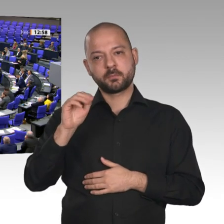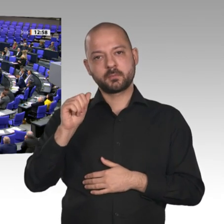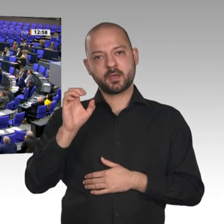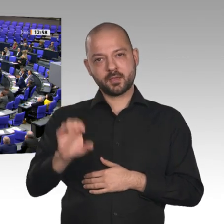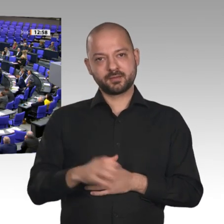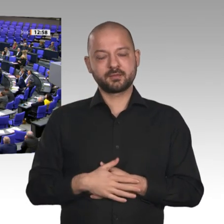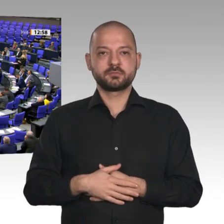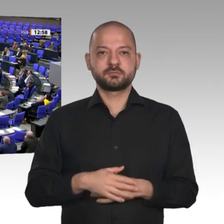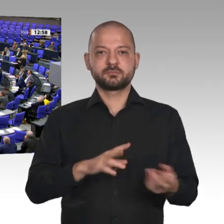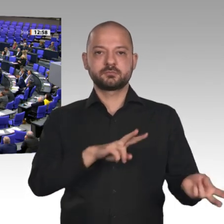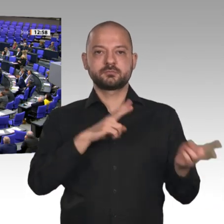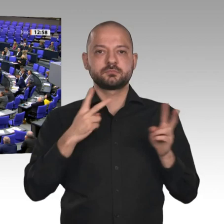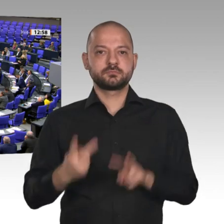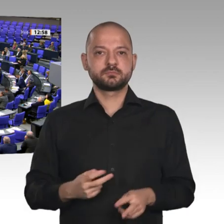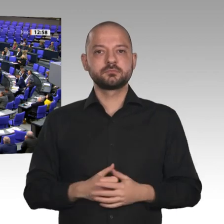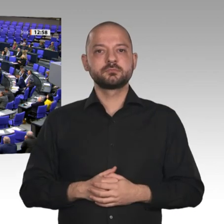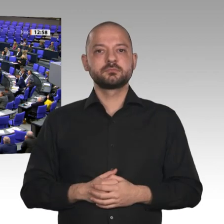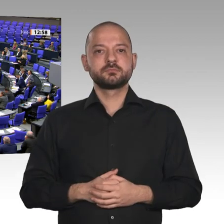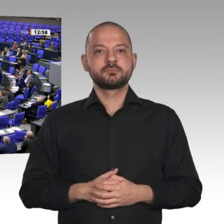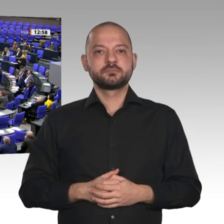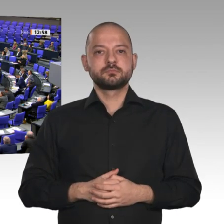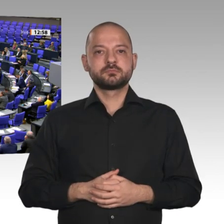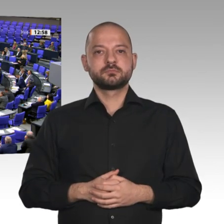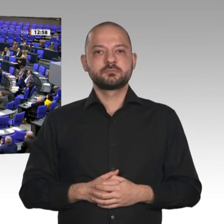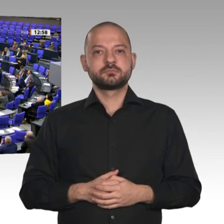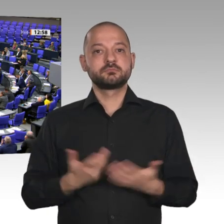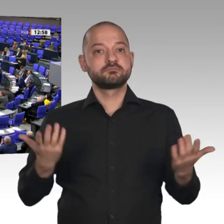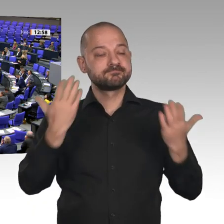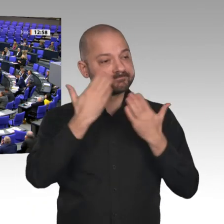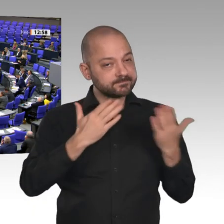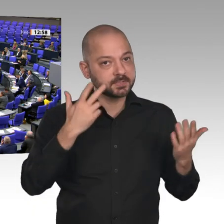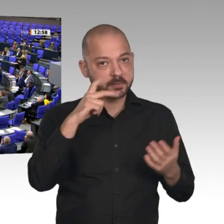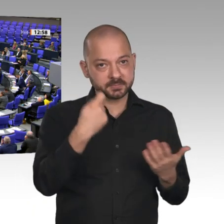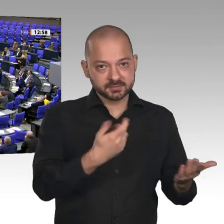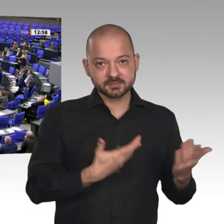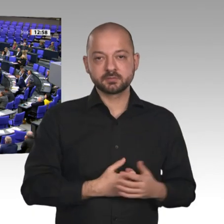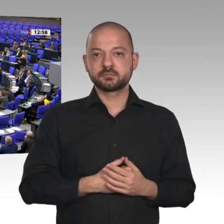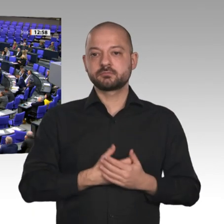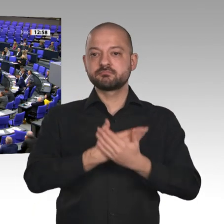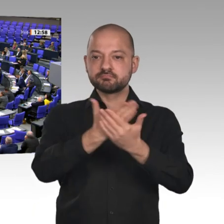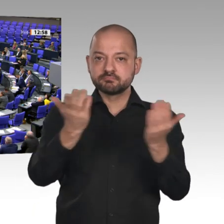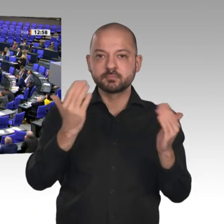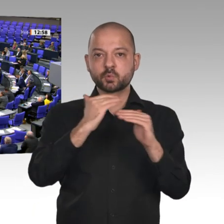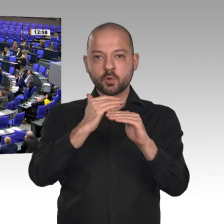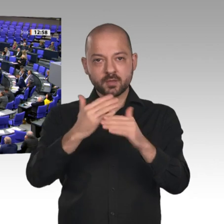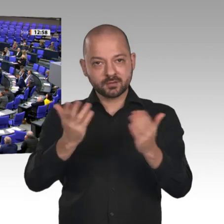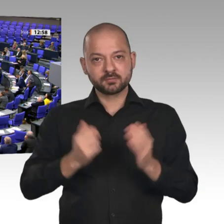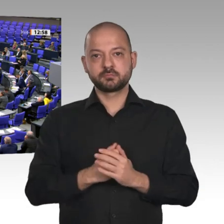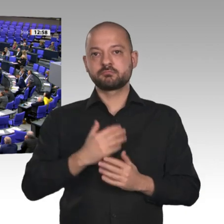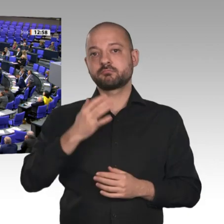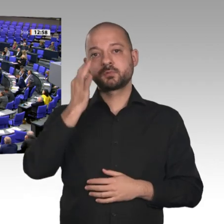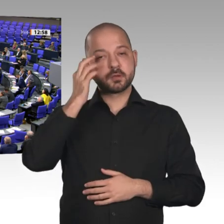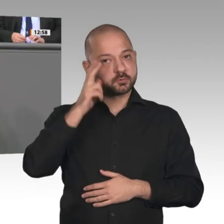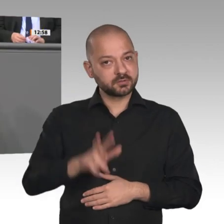Sehr geehrter Herr Präsident, verehrte Kolleginnen, verehrte Kollegen, meine Damen und Herren. Am gestrigen Tag haben wir hier im Plenum des